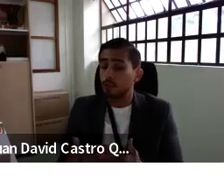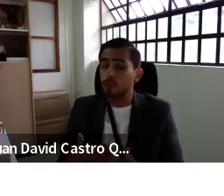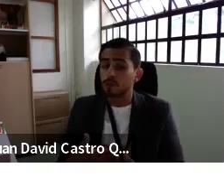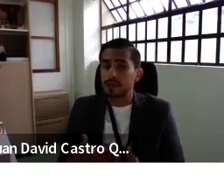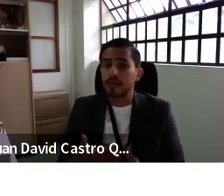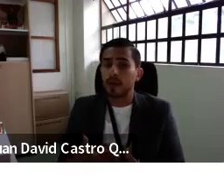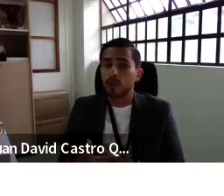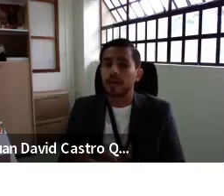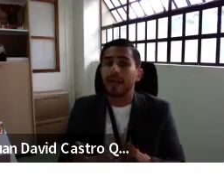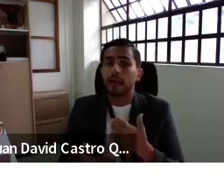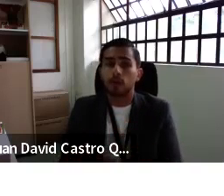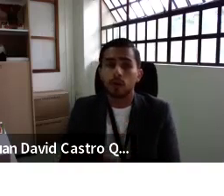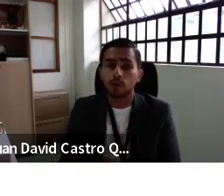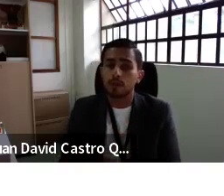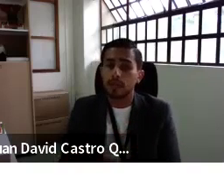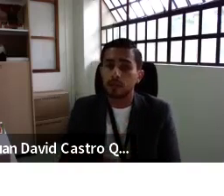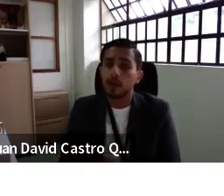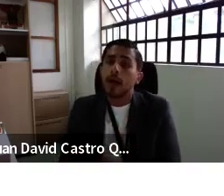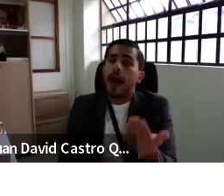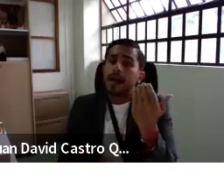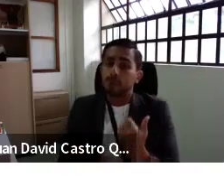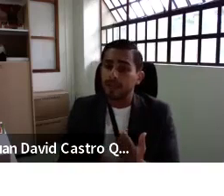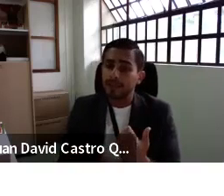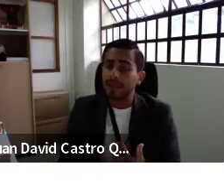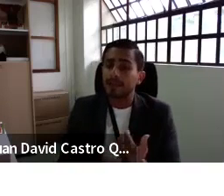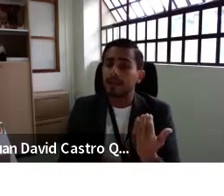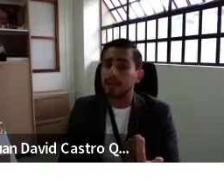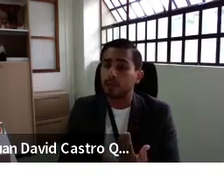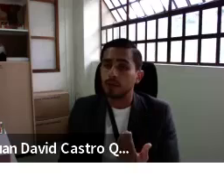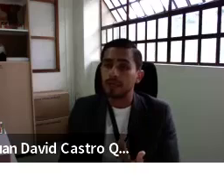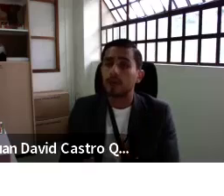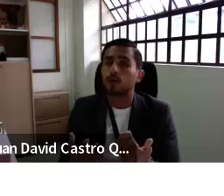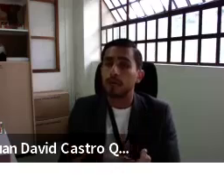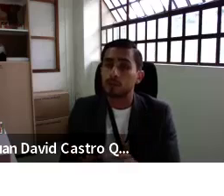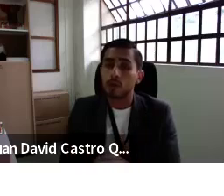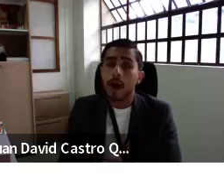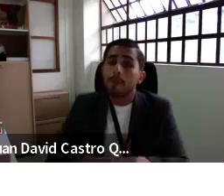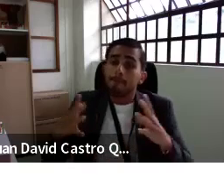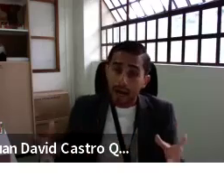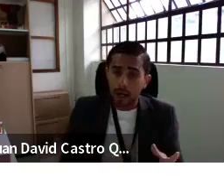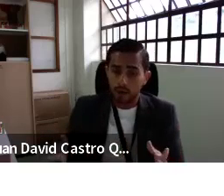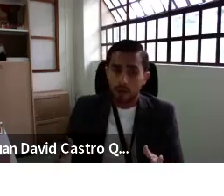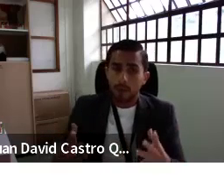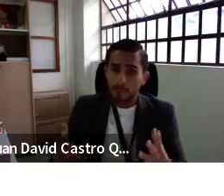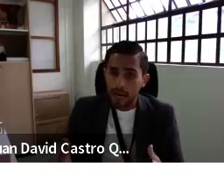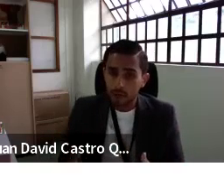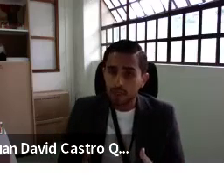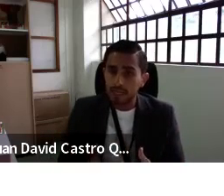no podemos pensar en que vamos a generar nuevo conocimiento a espaldas del entendimiento de ese contexto macro macro de las